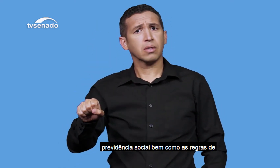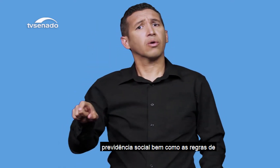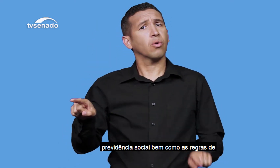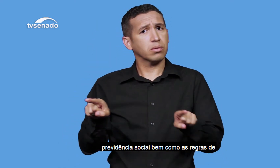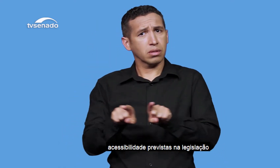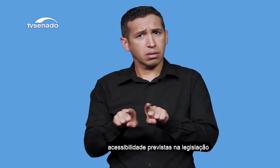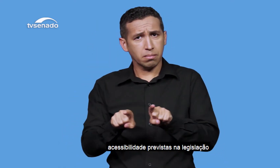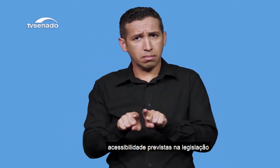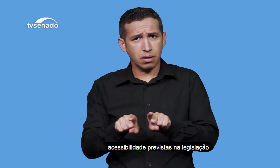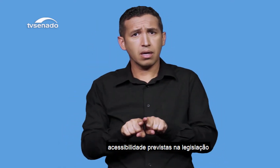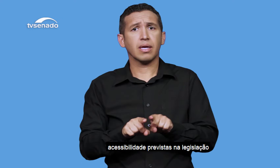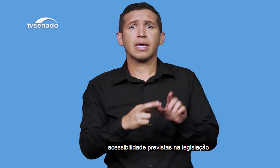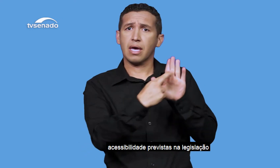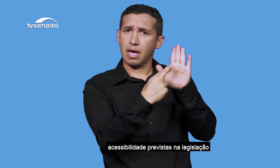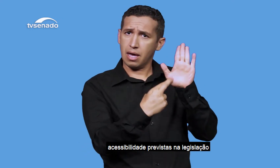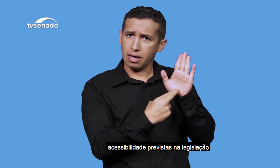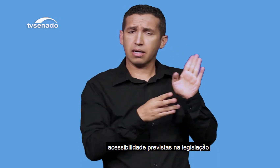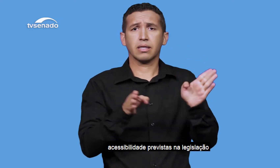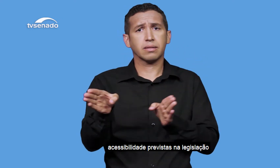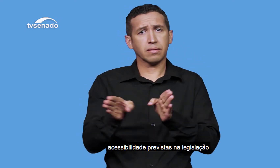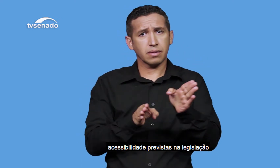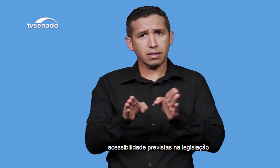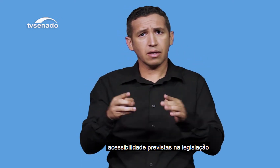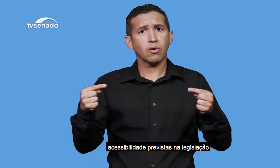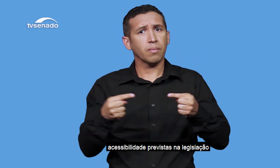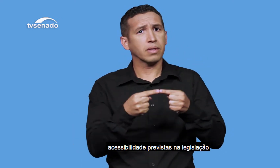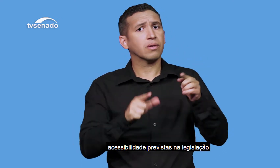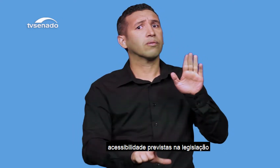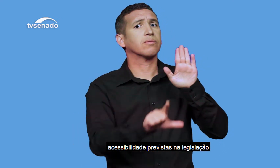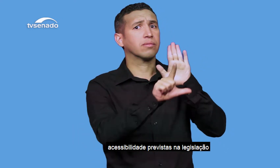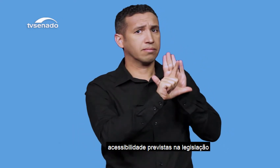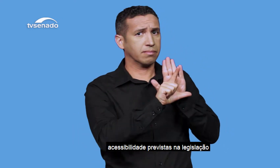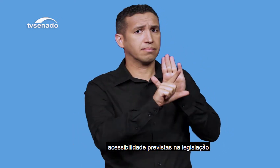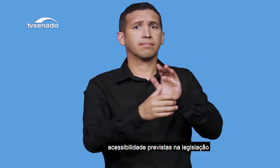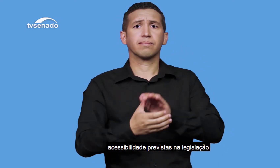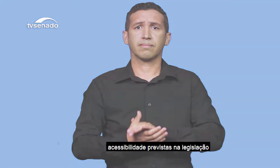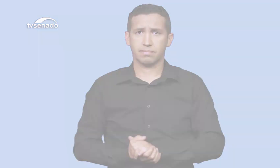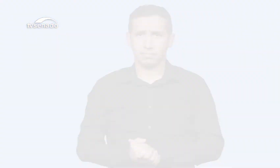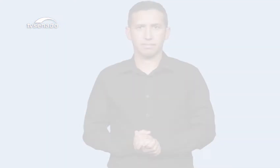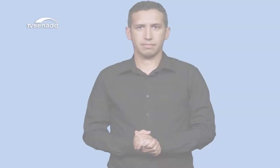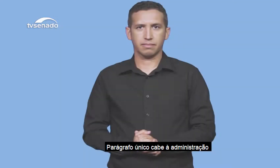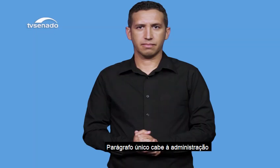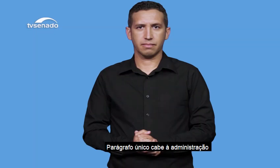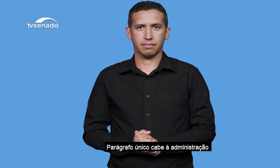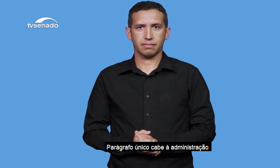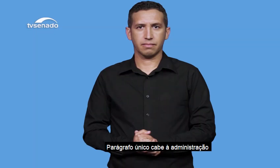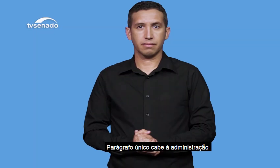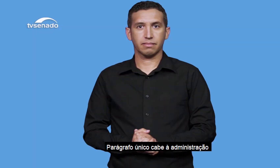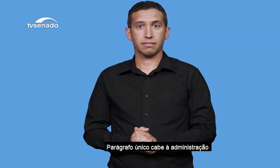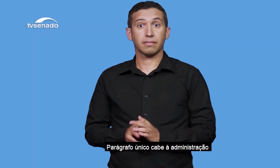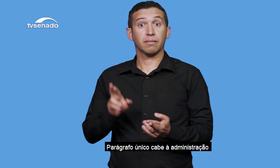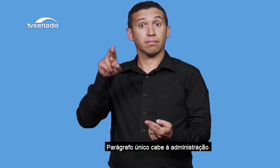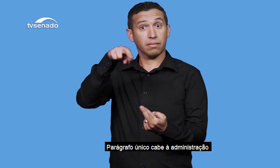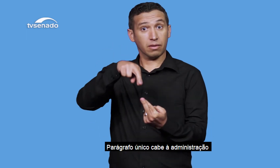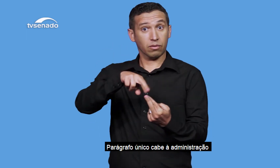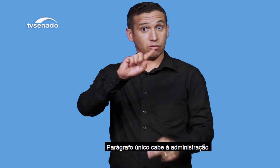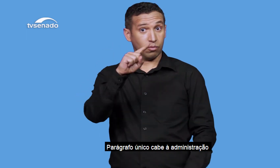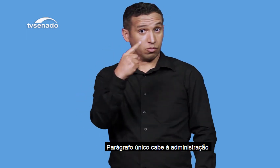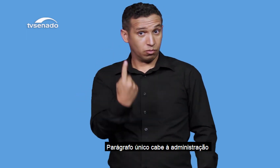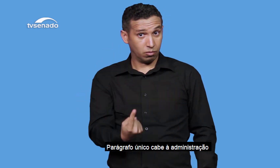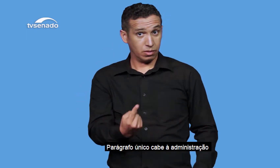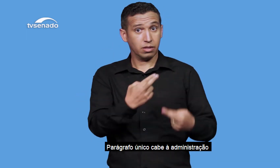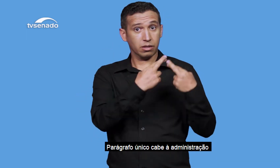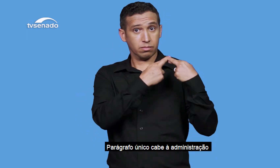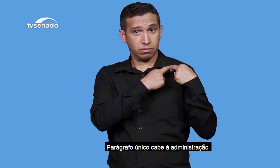bem como as regras de acessibilidade previstas na legislação parágrafo único